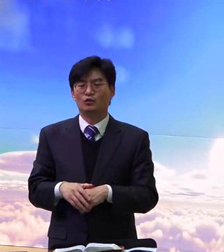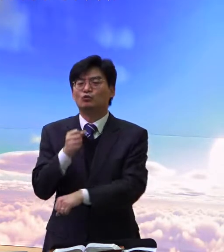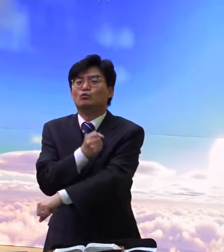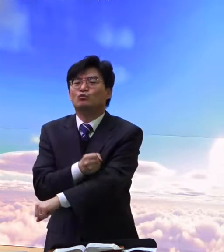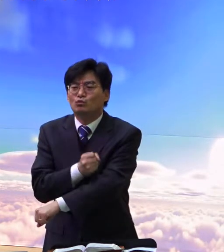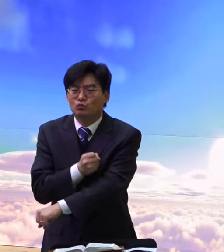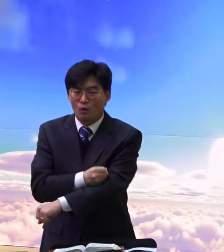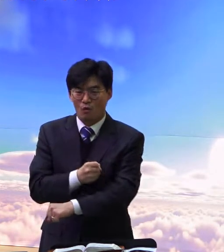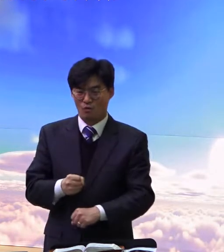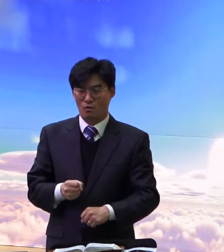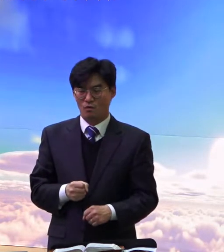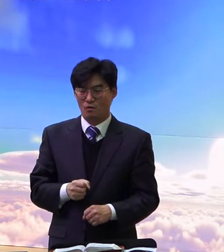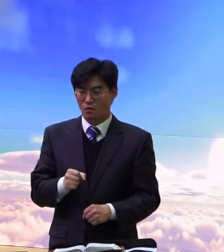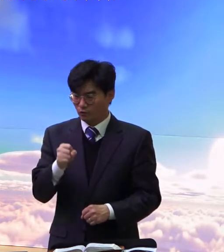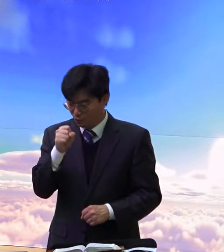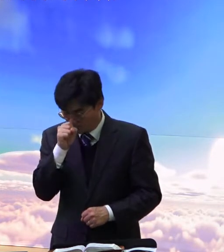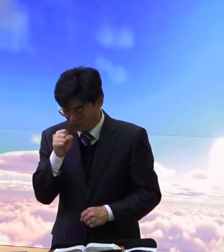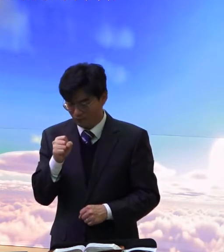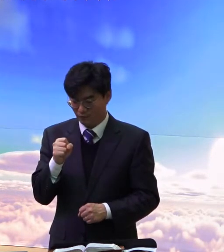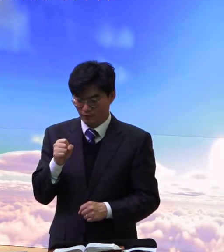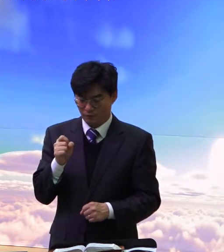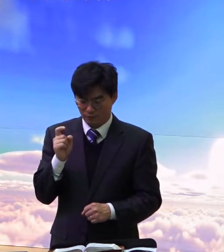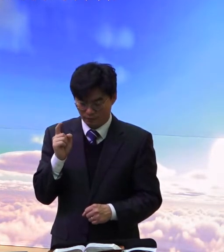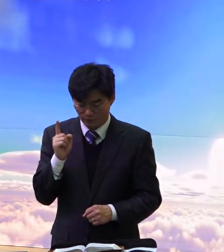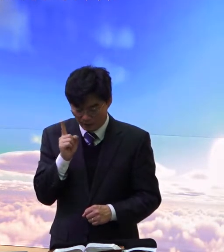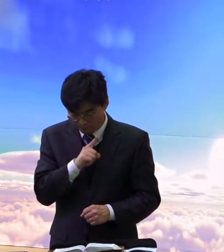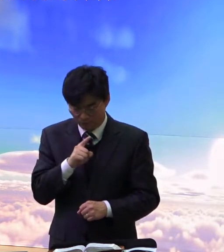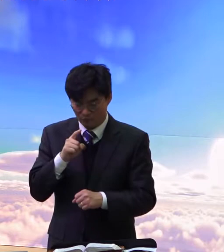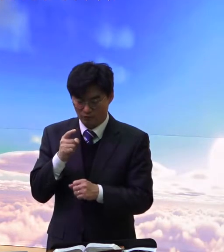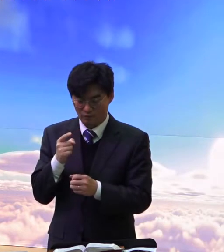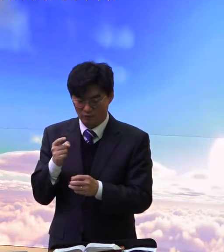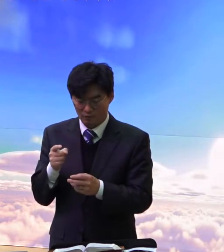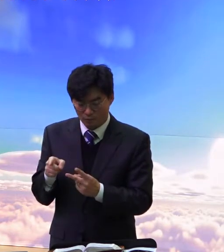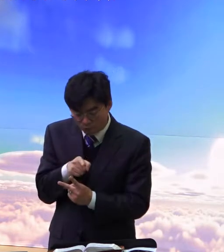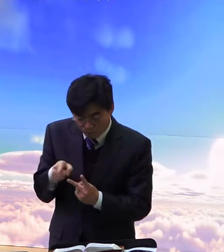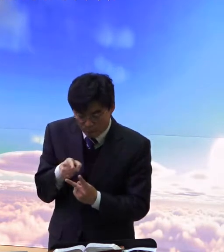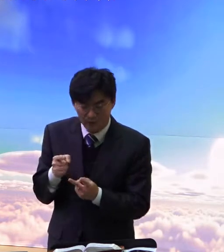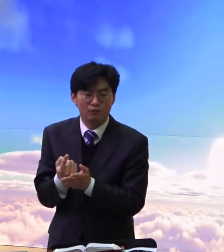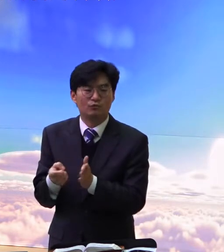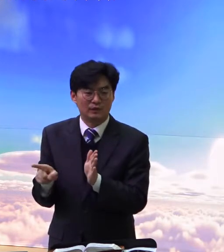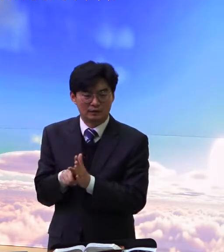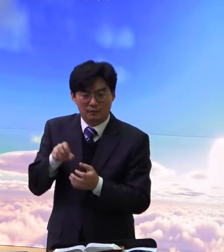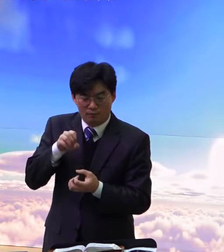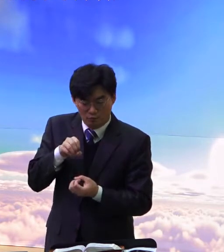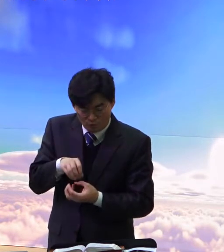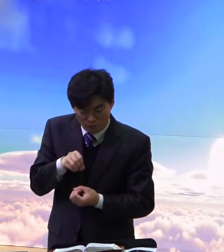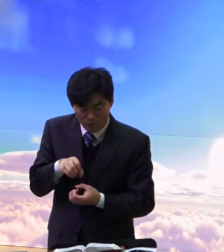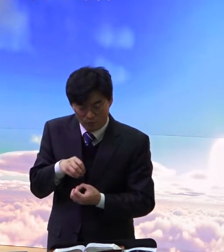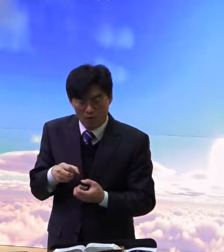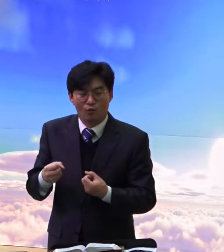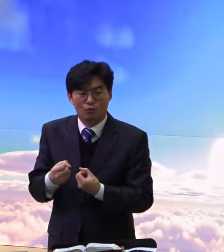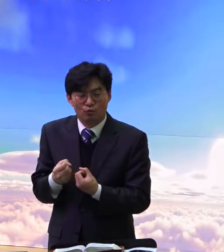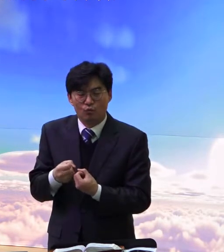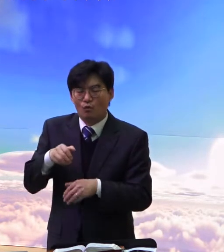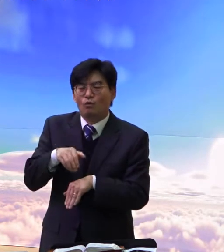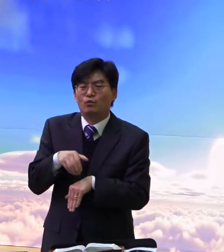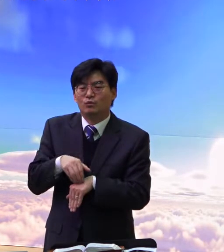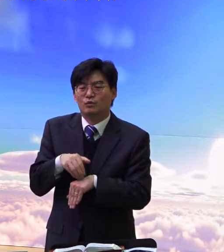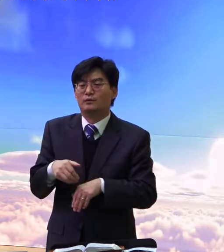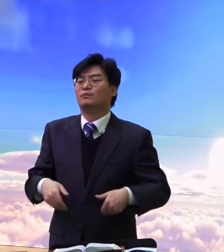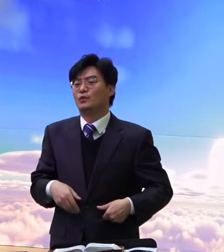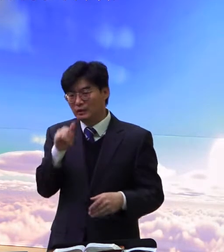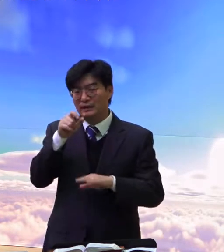전혀 모른다. 이런 기독교는 생명의 기독교가 아니다. 그것은 주